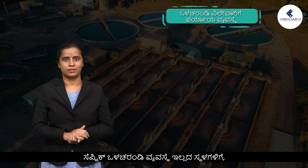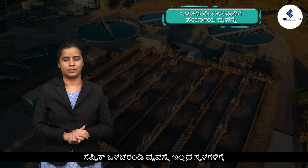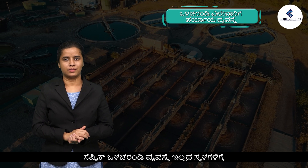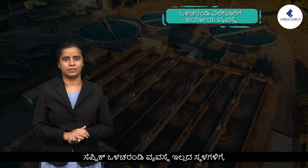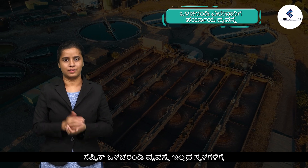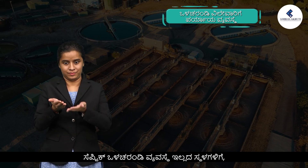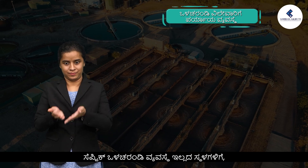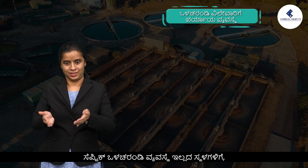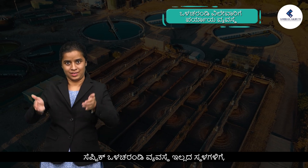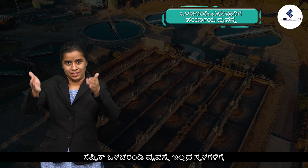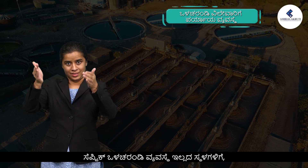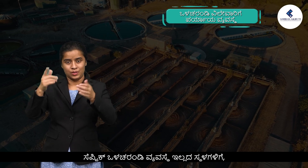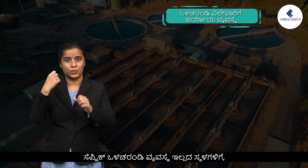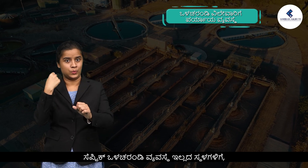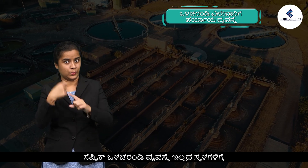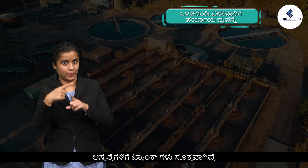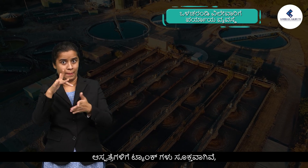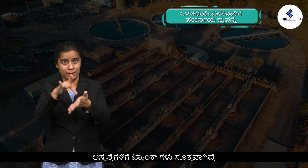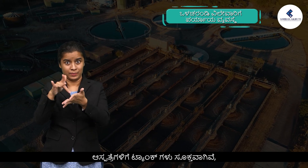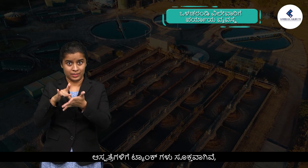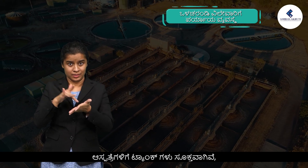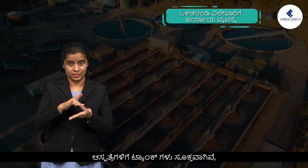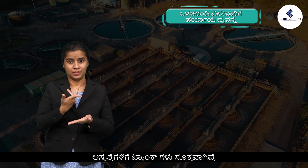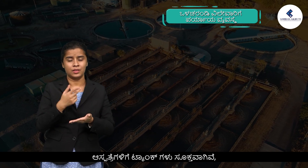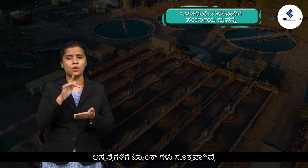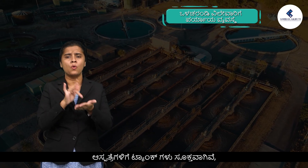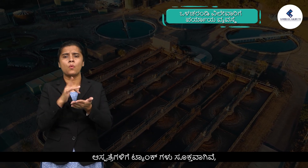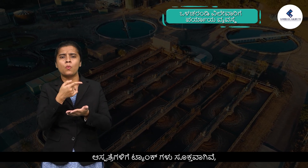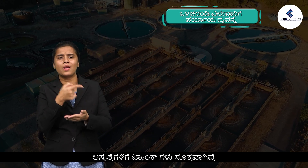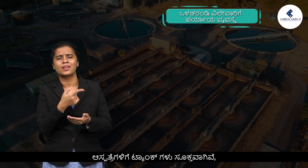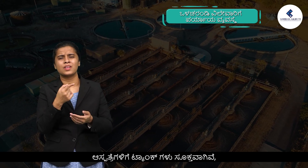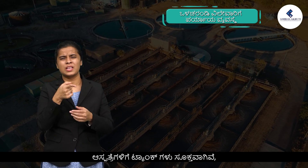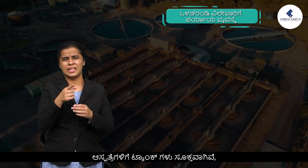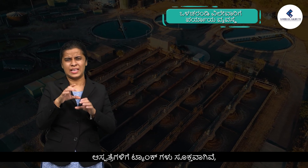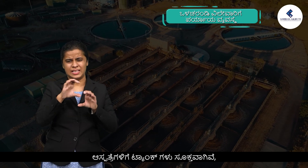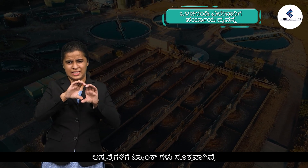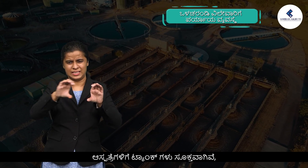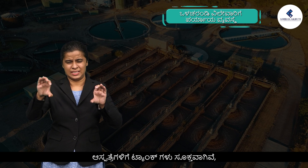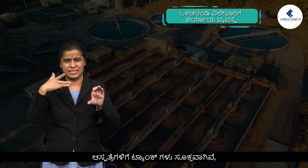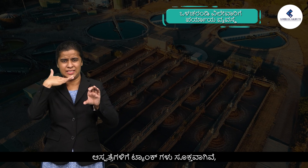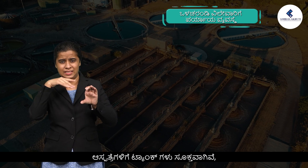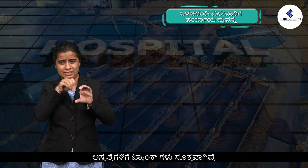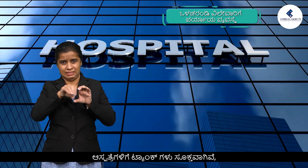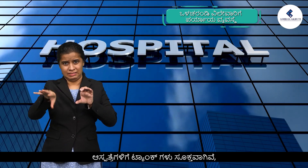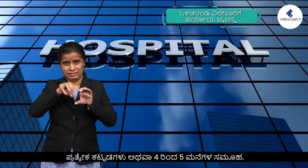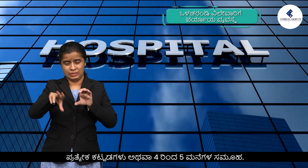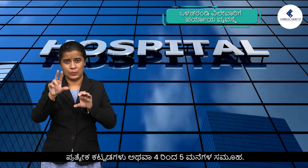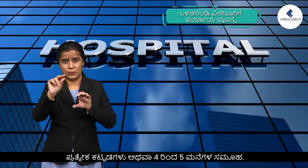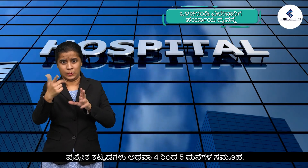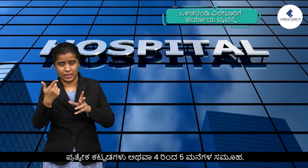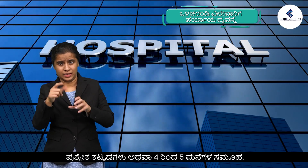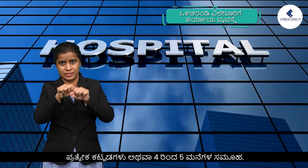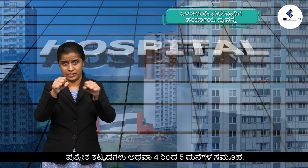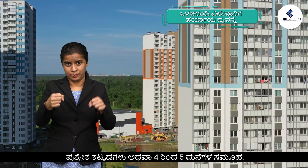ಒಳಚರಂಡಿ ವ್ಯವಸ್ಥೆ ಇಲ್ಲದ ಸ್ಥಳಗಳಿಗೆ, ಆಸ್ಪತ್ರೆಗಳಿಗೆ ಟ್ಯಾಂಕ್ಗಳು ಸೂಕ್ತವಾಗಿವೆ.